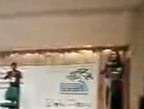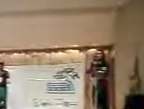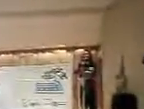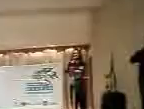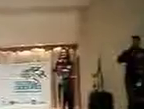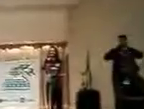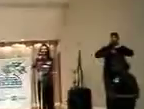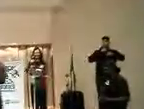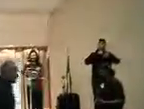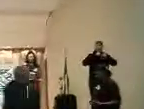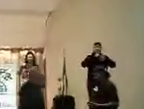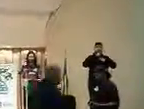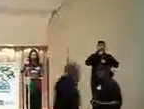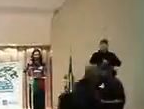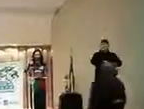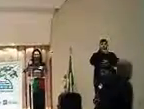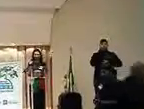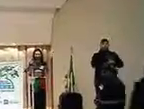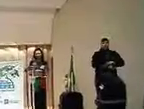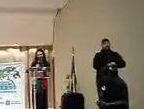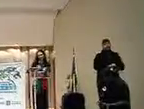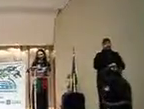boa.